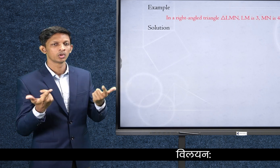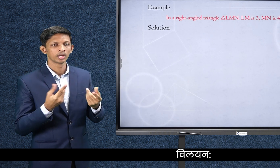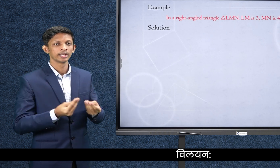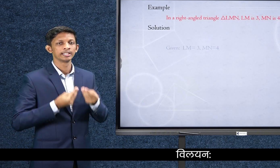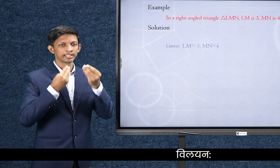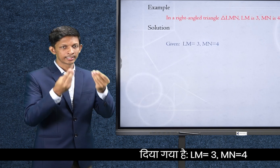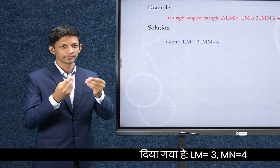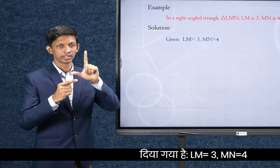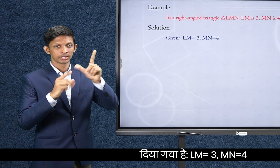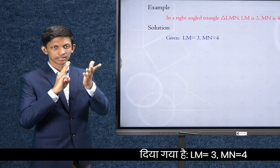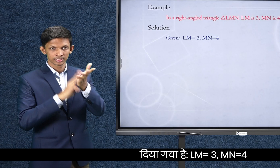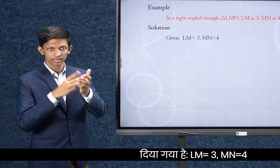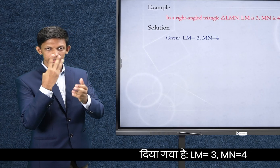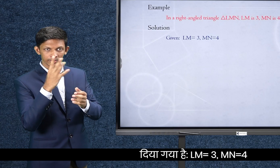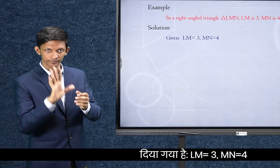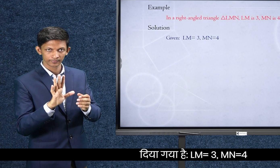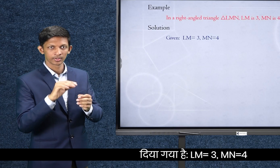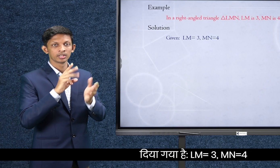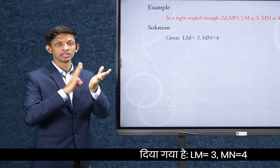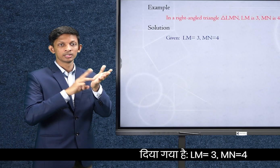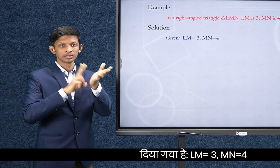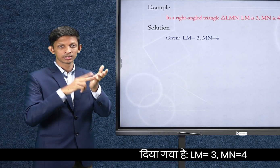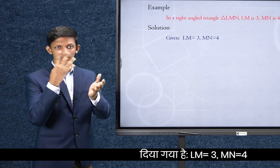विलयन दिया गए है LM 3 MN 4,